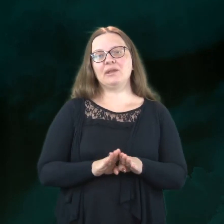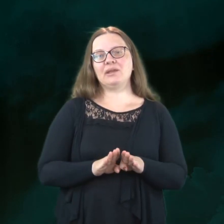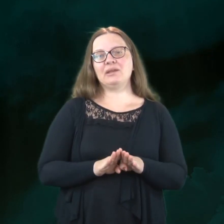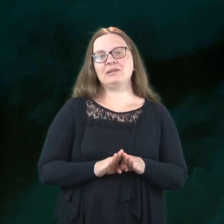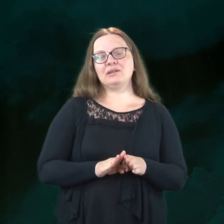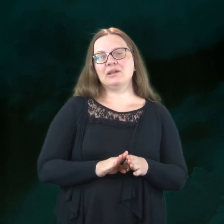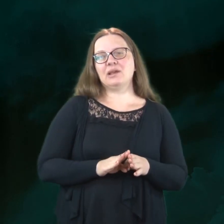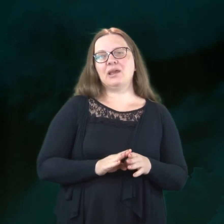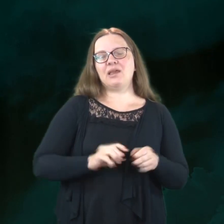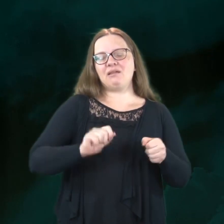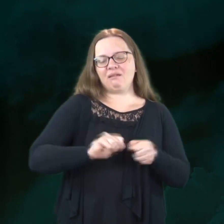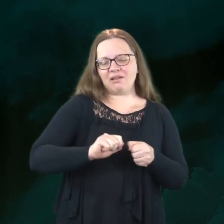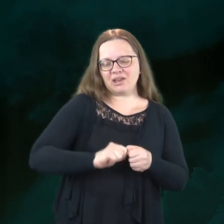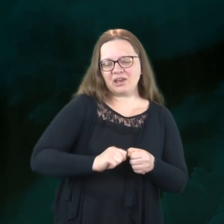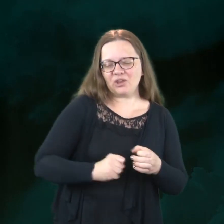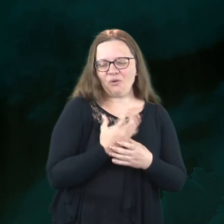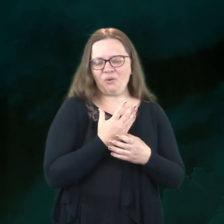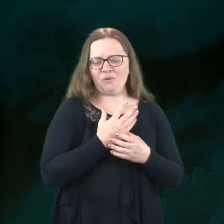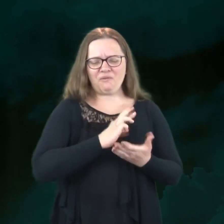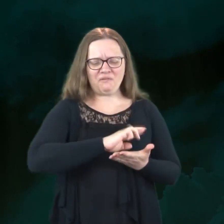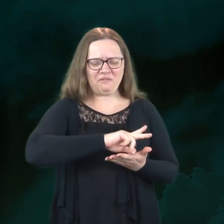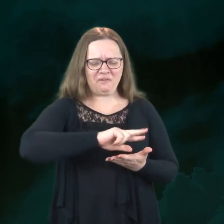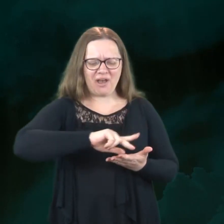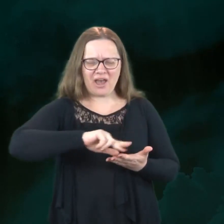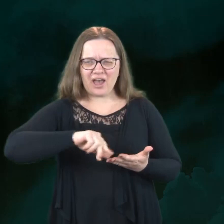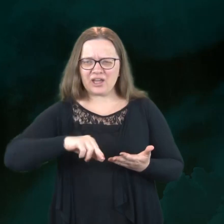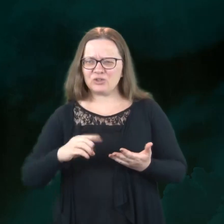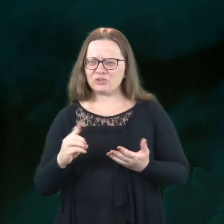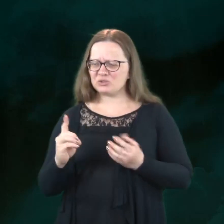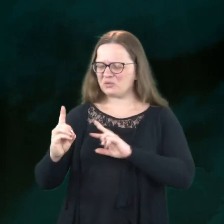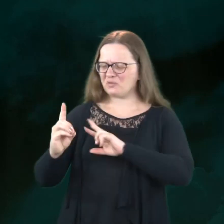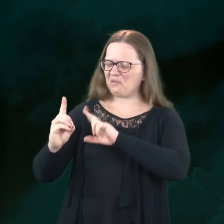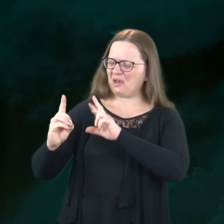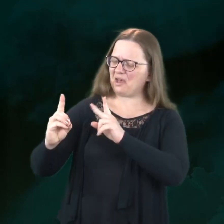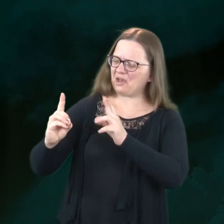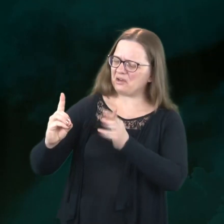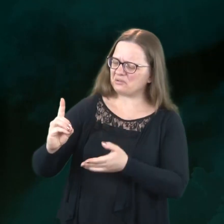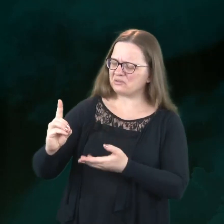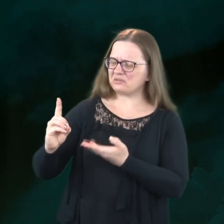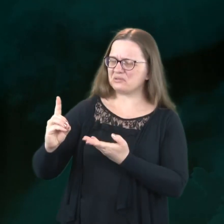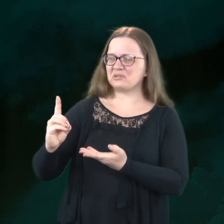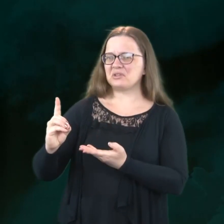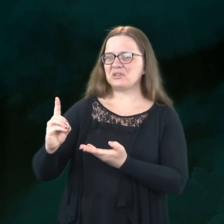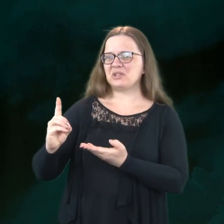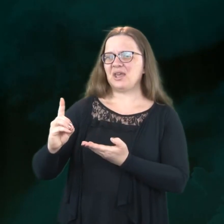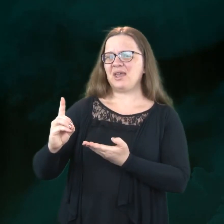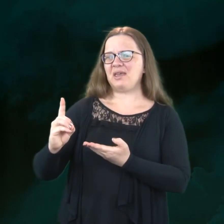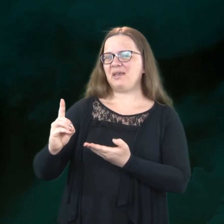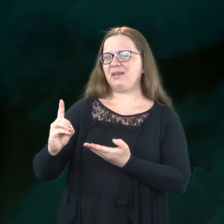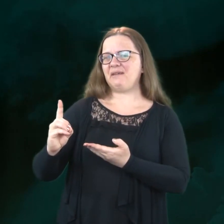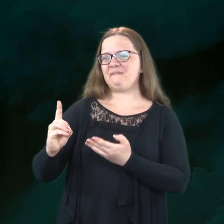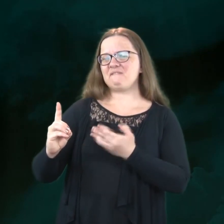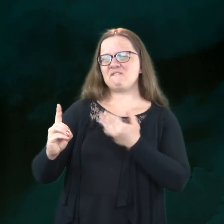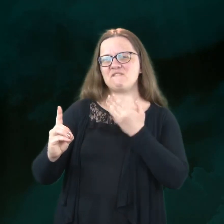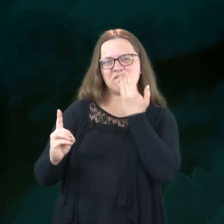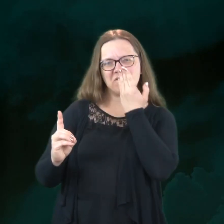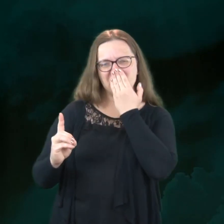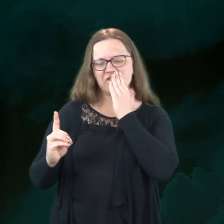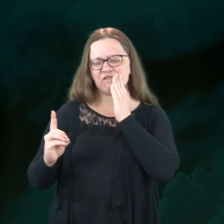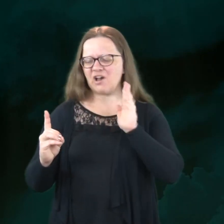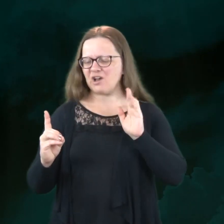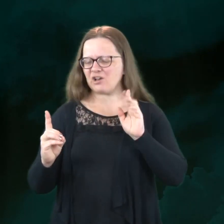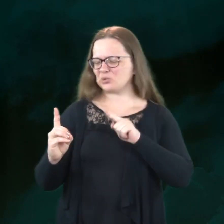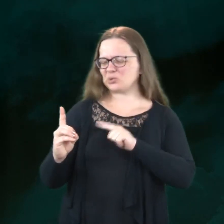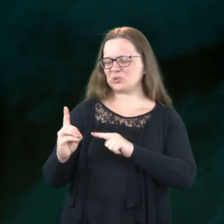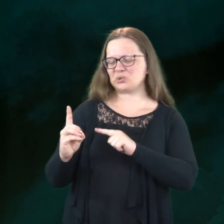criador, Deus que domina tudo, e a você cabe adorá-lo. cabe a você fazer a vontade dele. Não